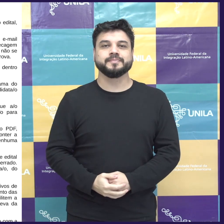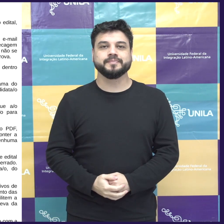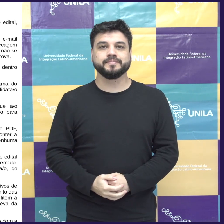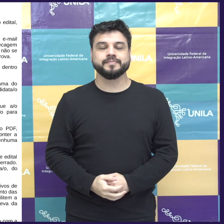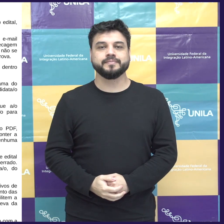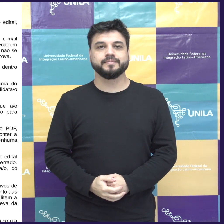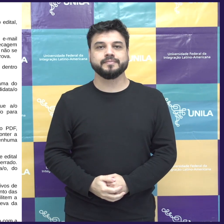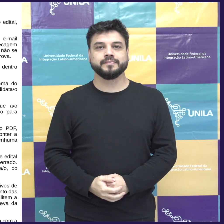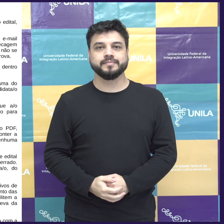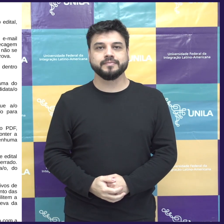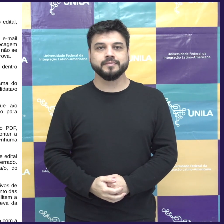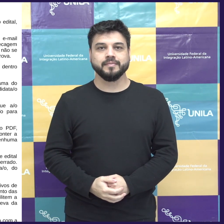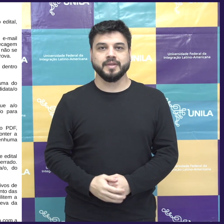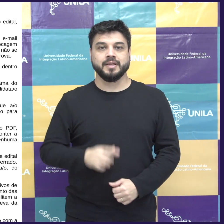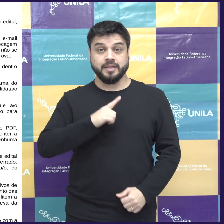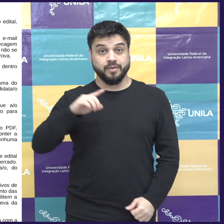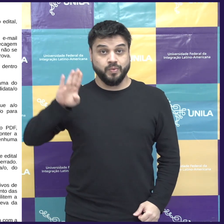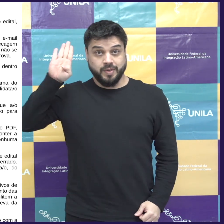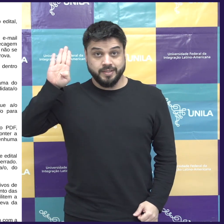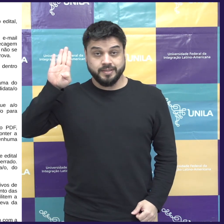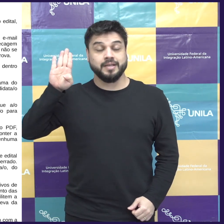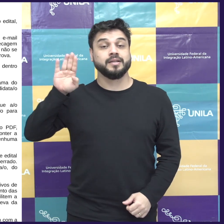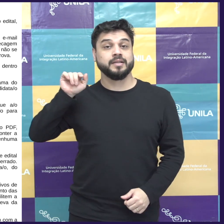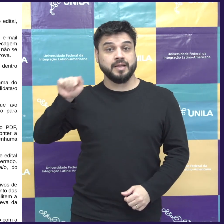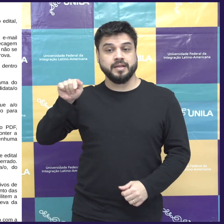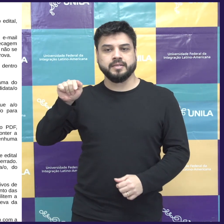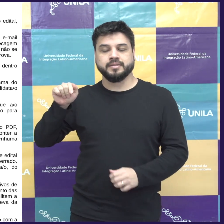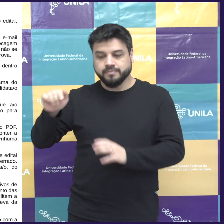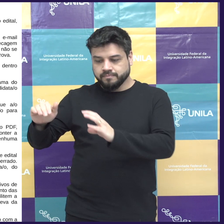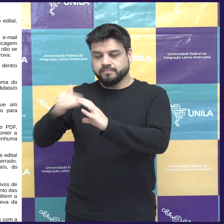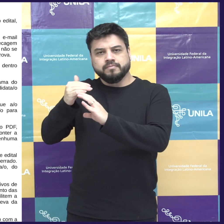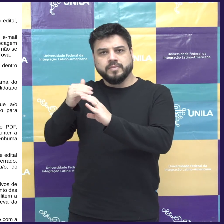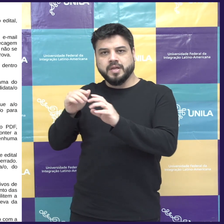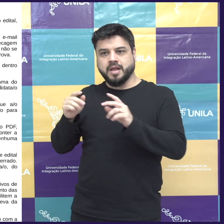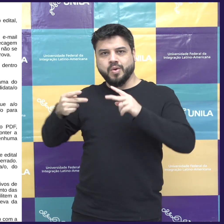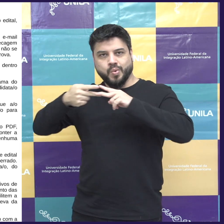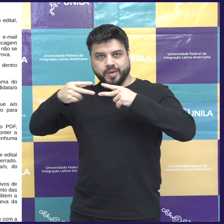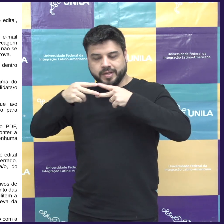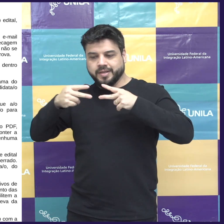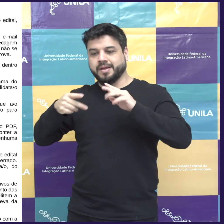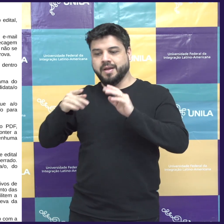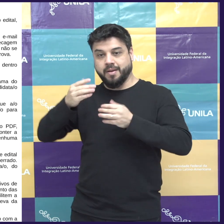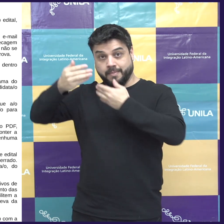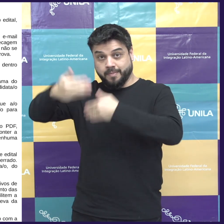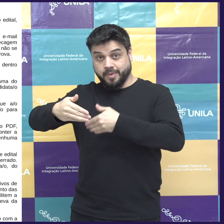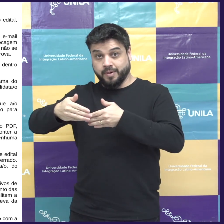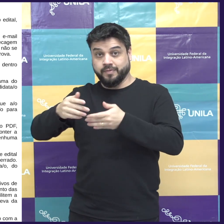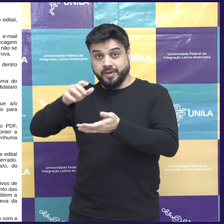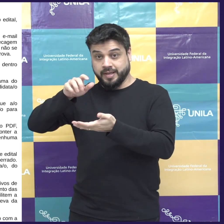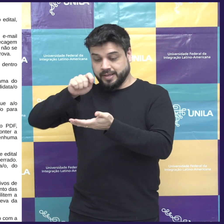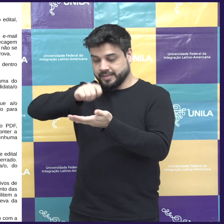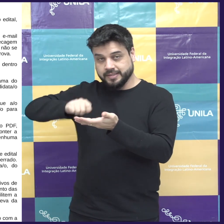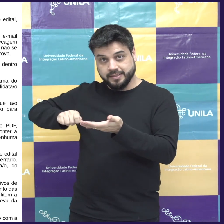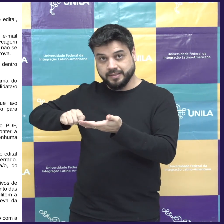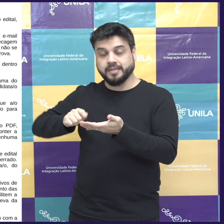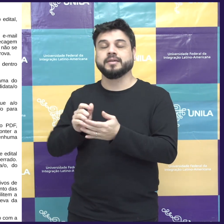O candidato, ao receber o link para a prova escrita, deverá realizar, dentro do prazo estabelecido nesse